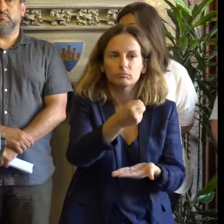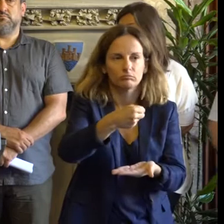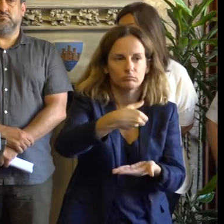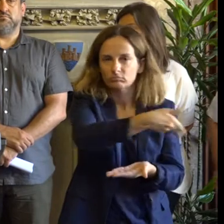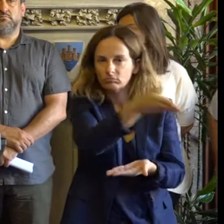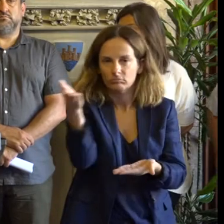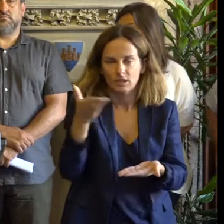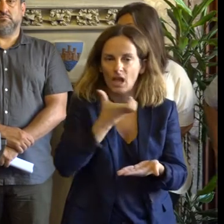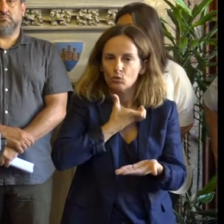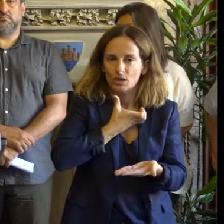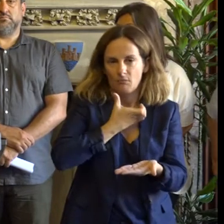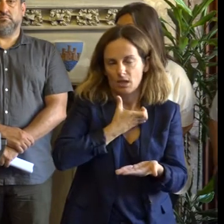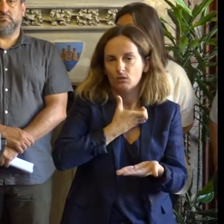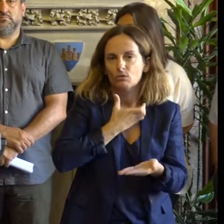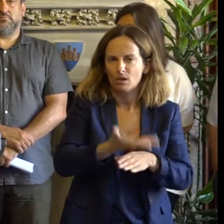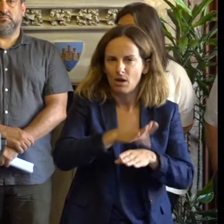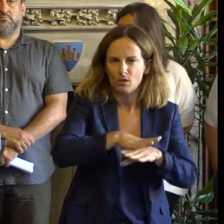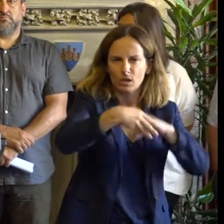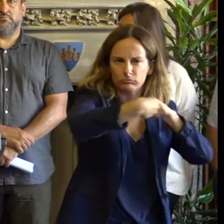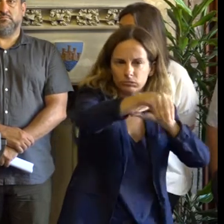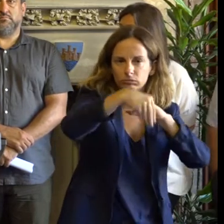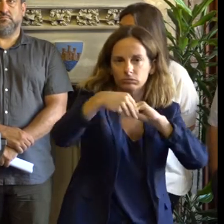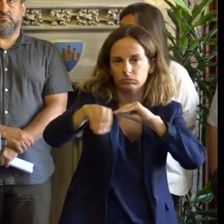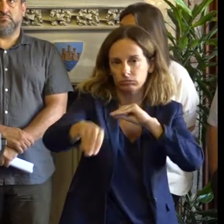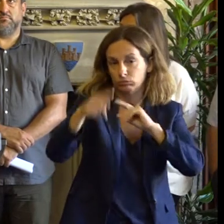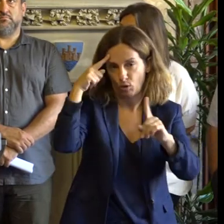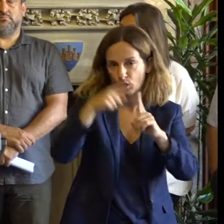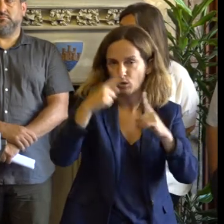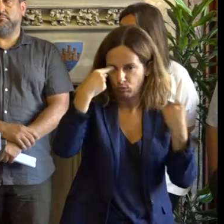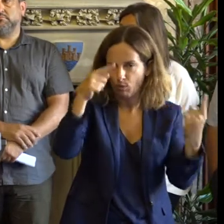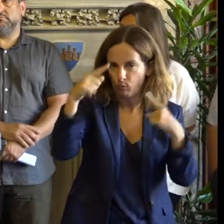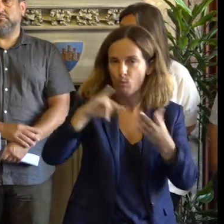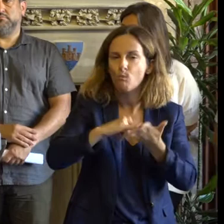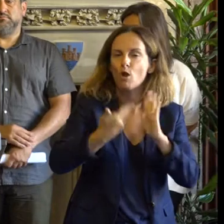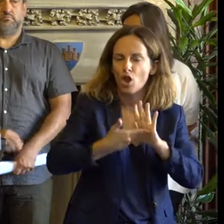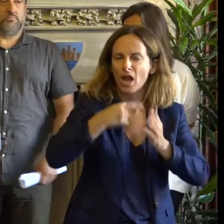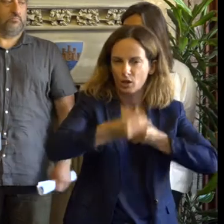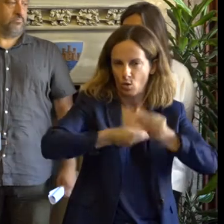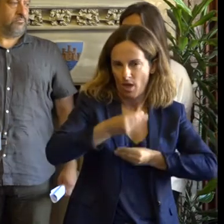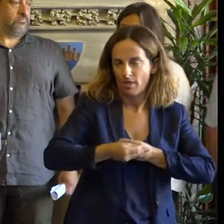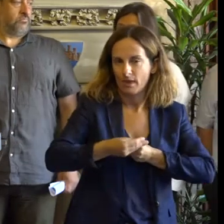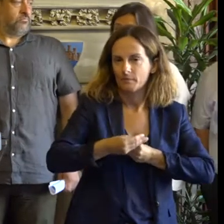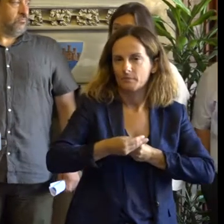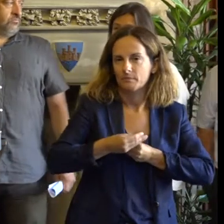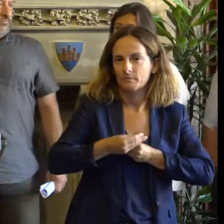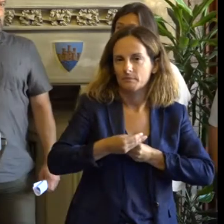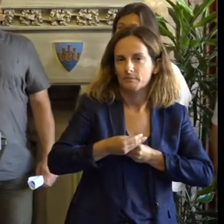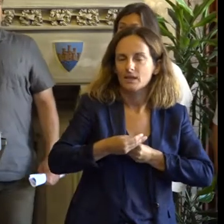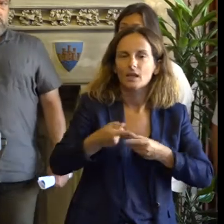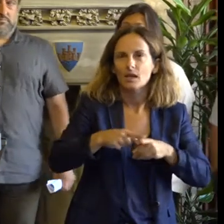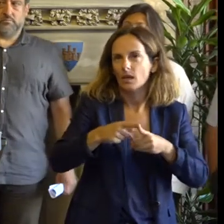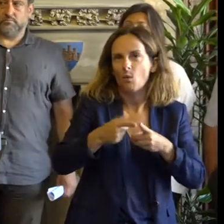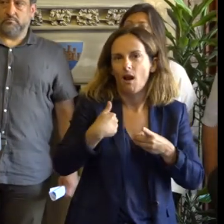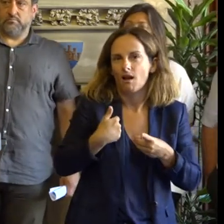ajuntaments de Mallorca per dur a terme diferents projectes, la qual cosa evidentment volen ser un buf d'aire